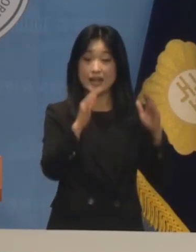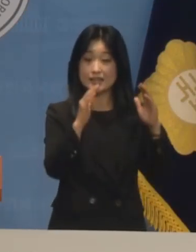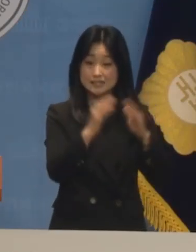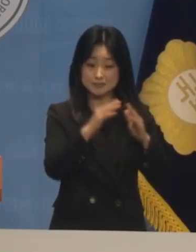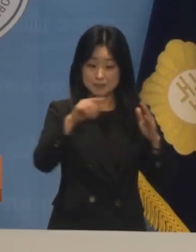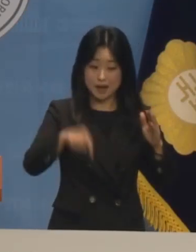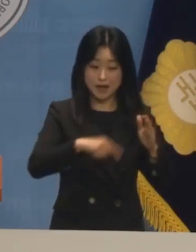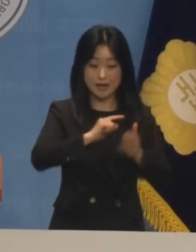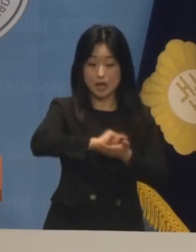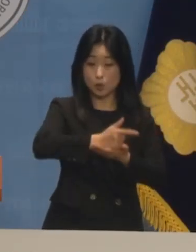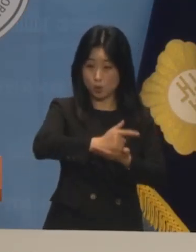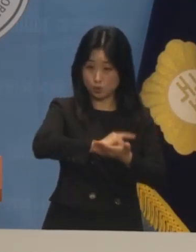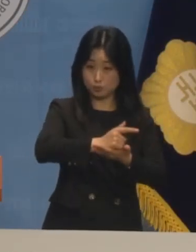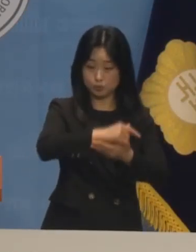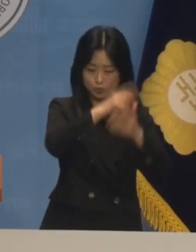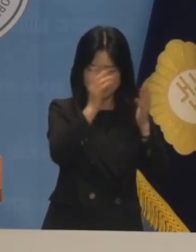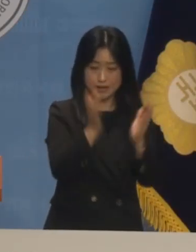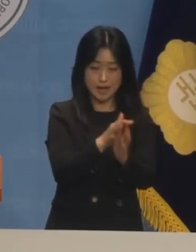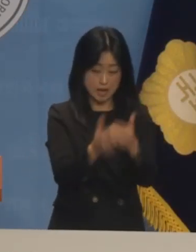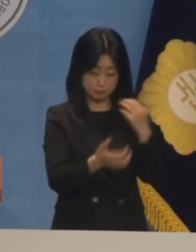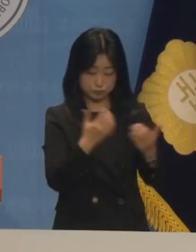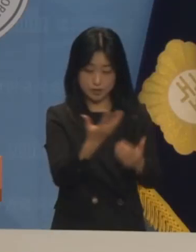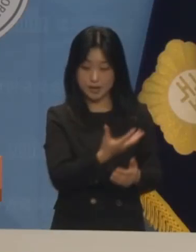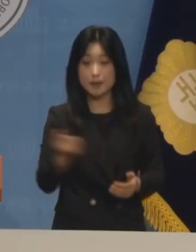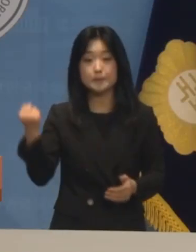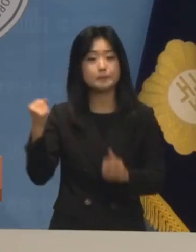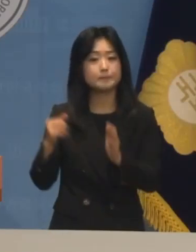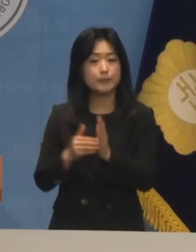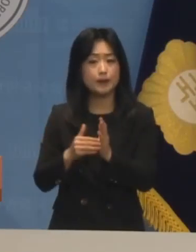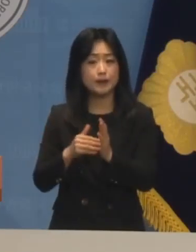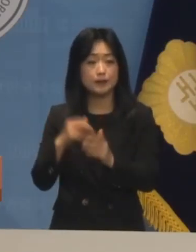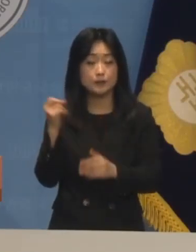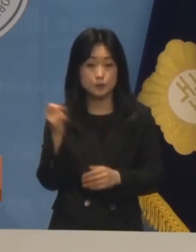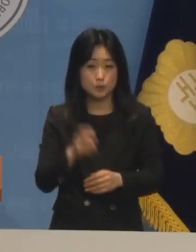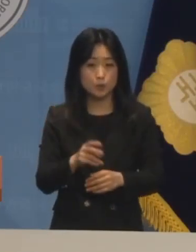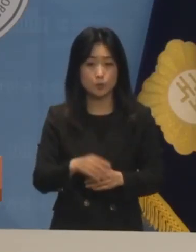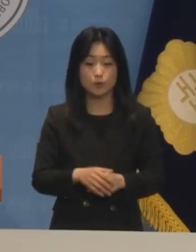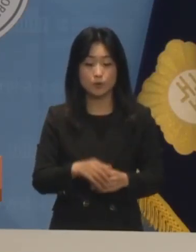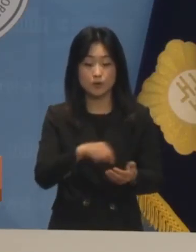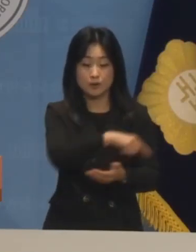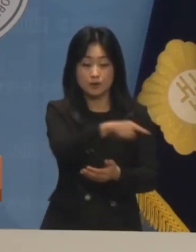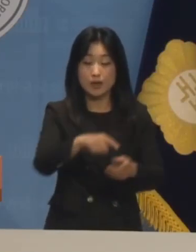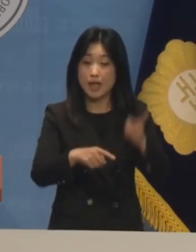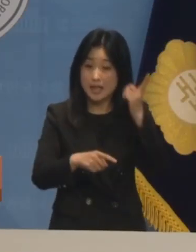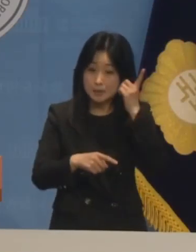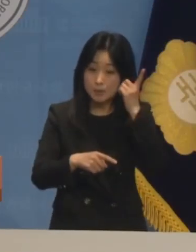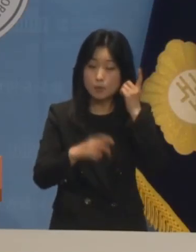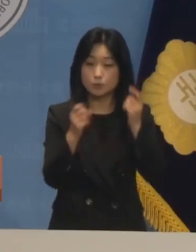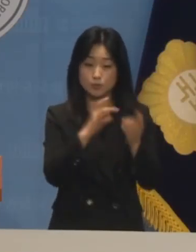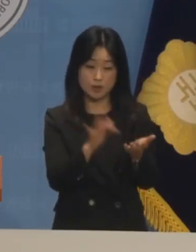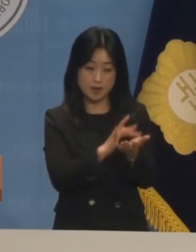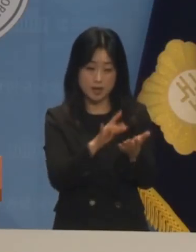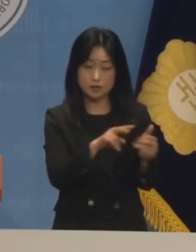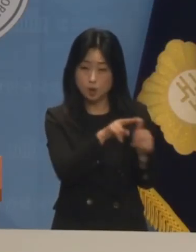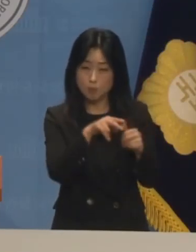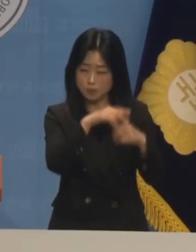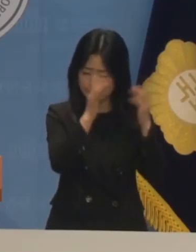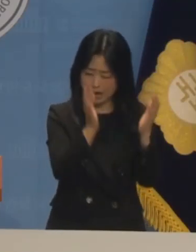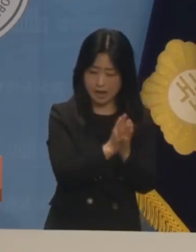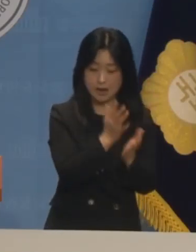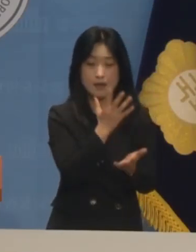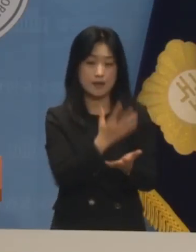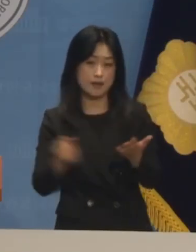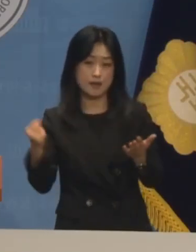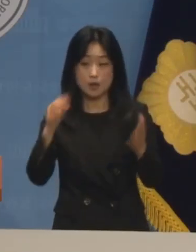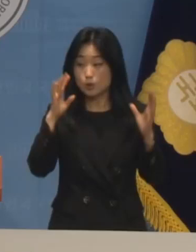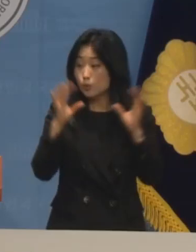소재 노트북까지 압수수색했습니다. 나아가 피고발인들은 피의자들의 휴대전화 전자정보도 모두